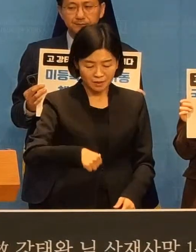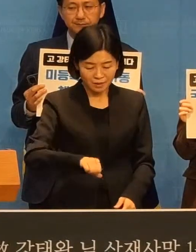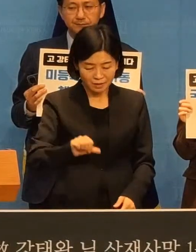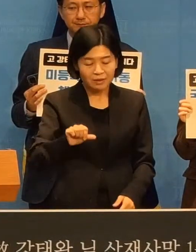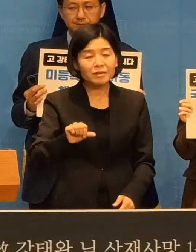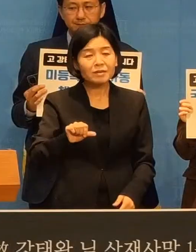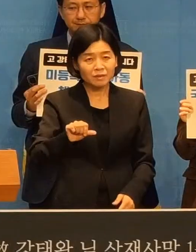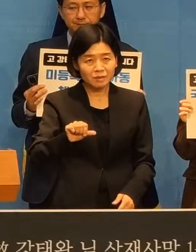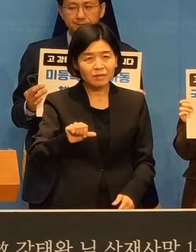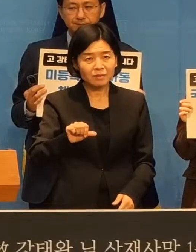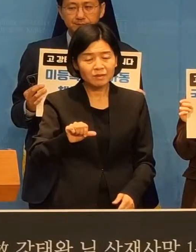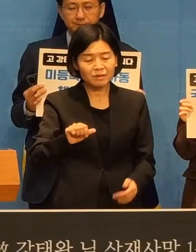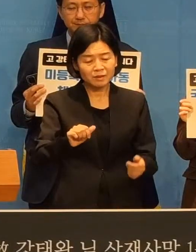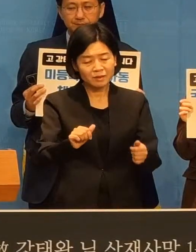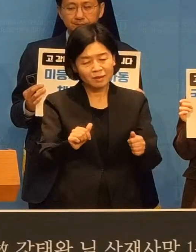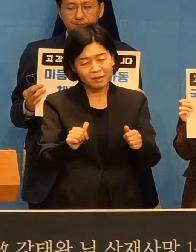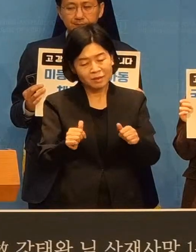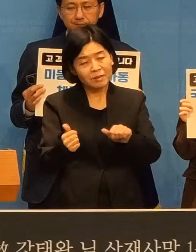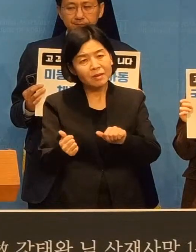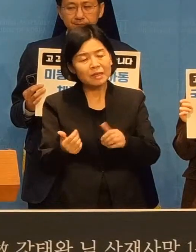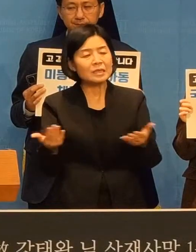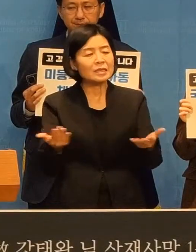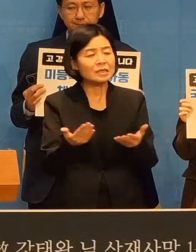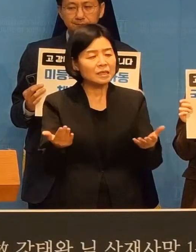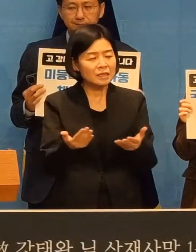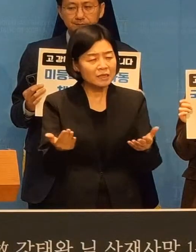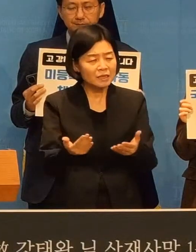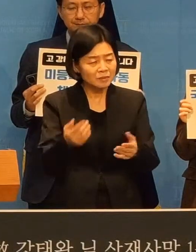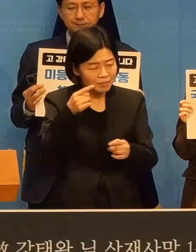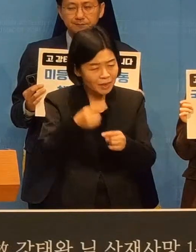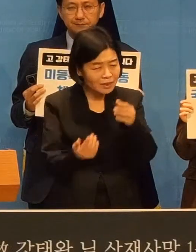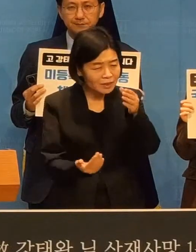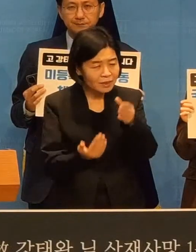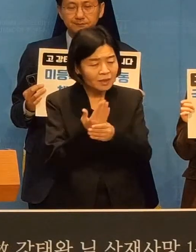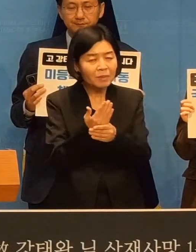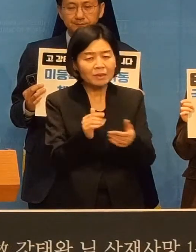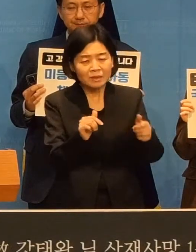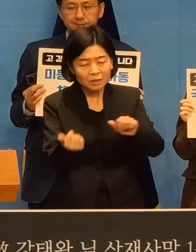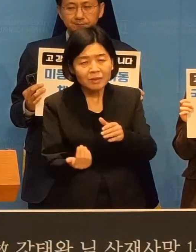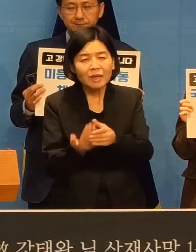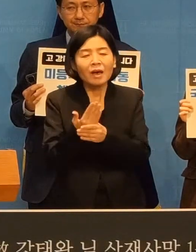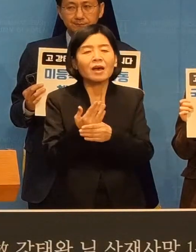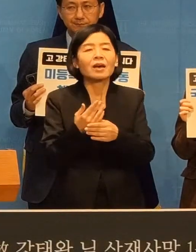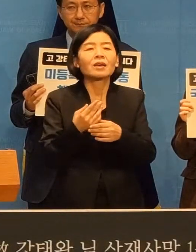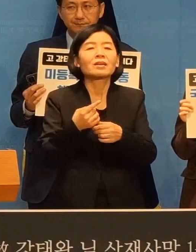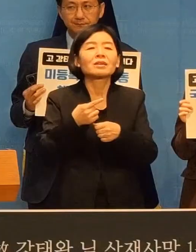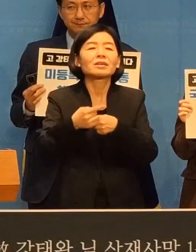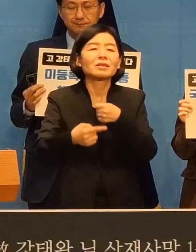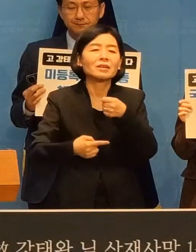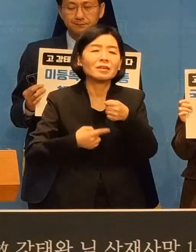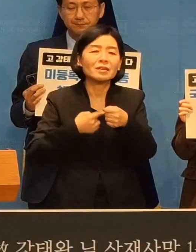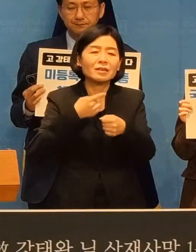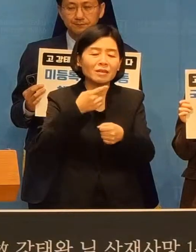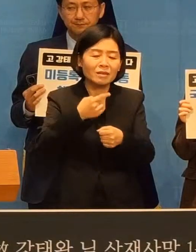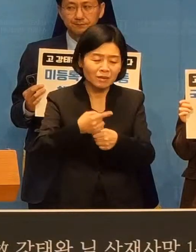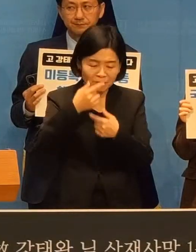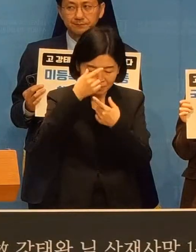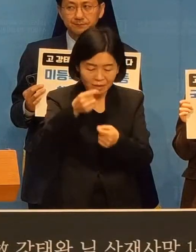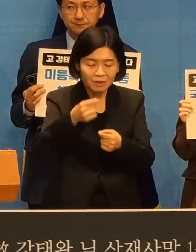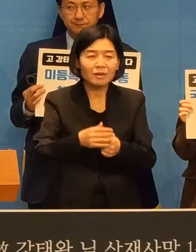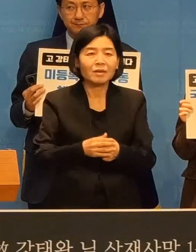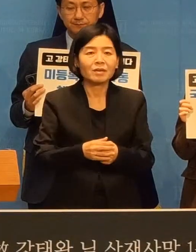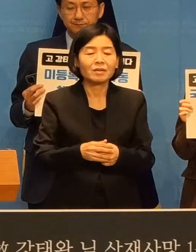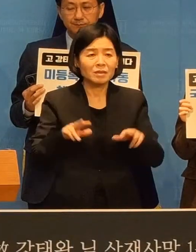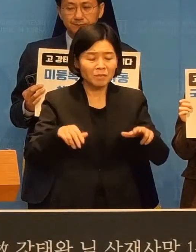태환이가 산채 사고로 세상을 떠난 지 1년 되는 날입니다. 하지만 아직도 아들이 이